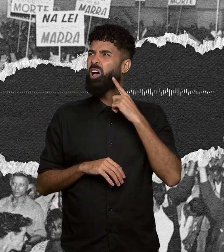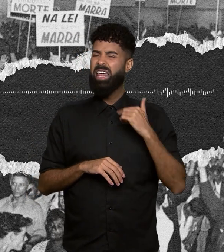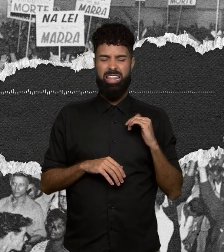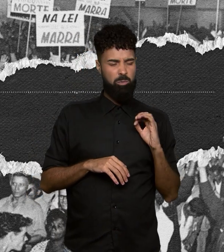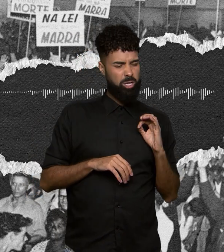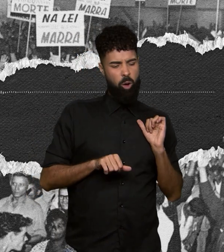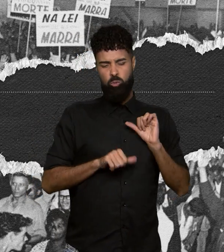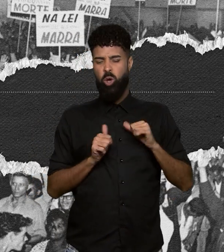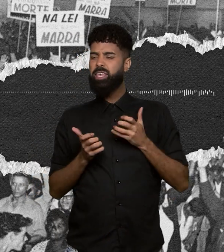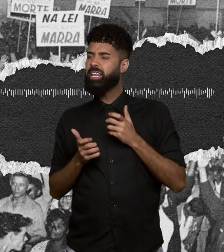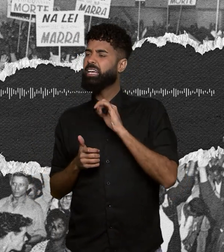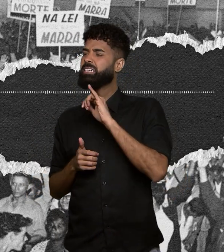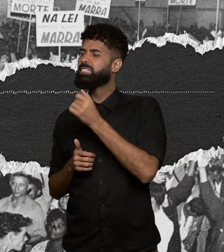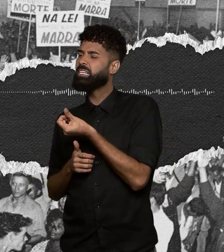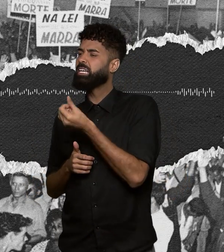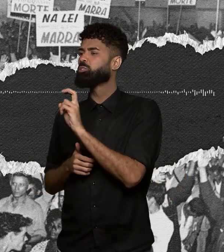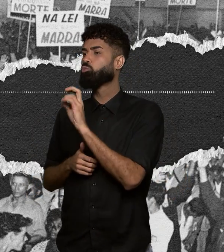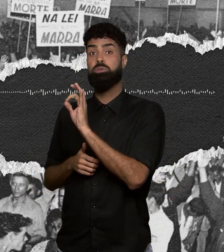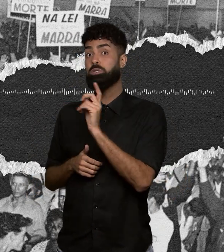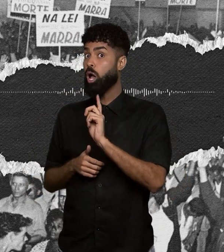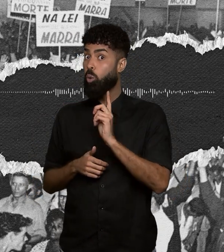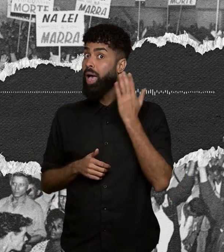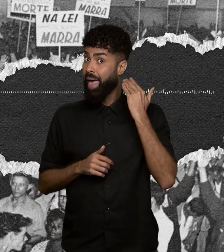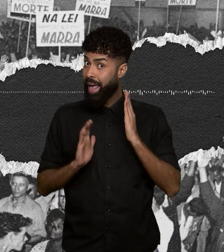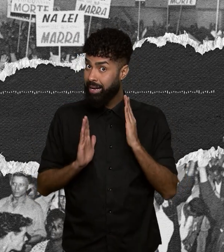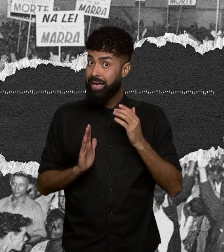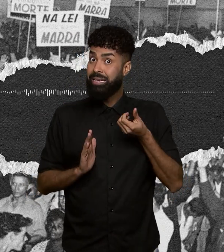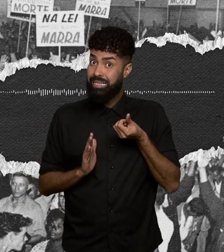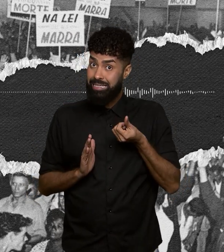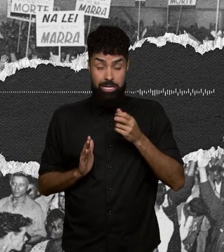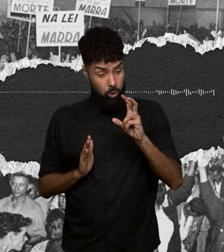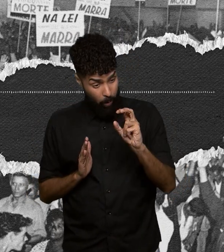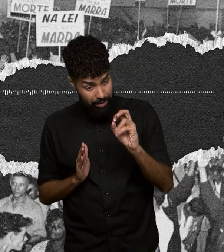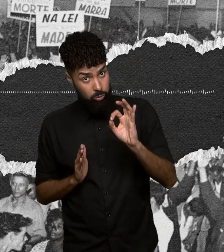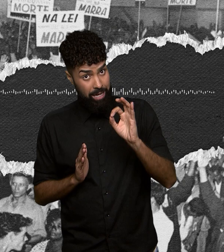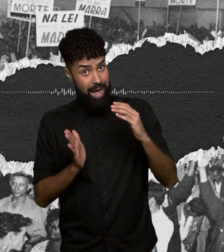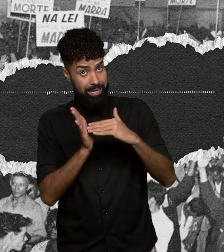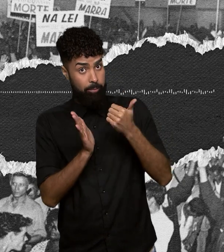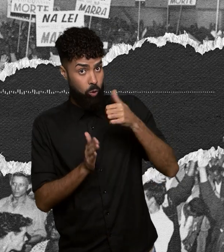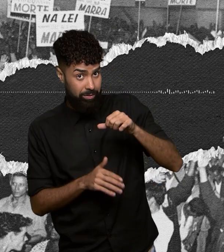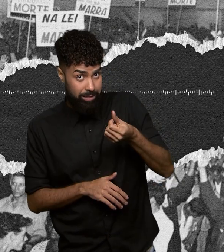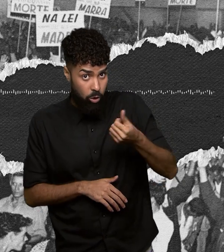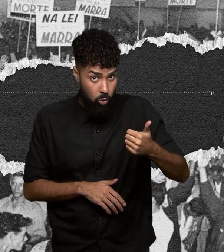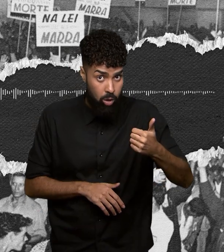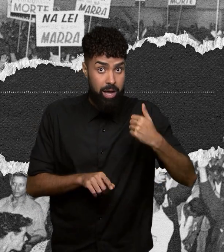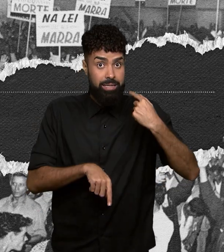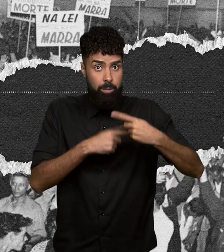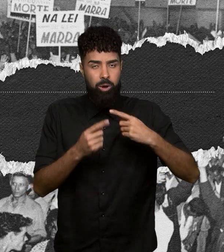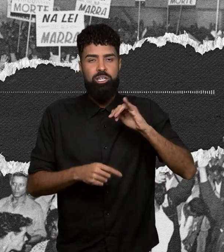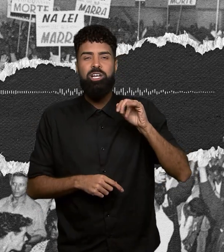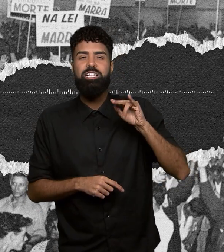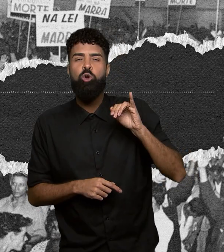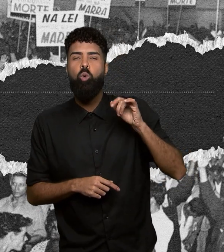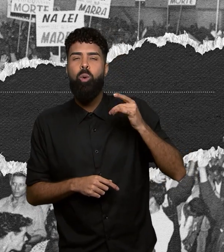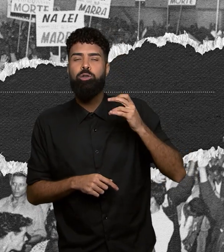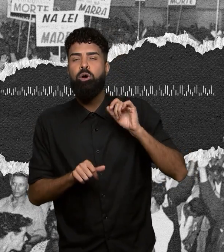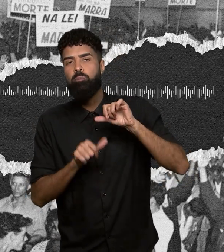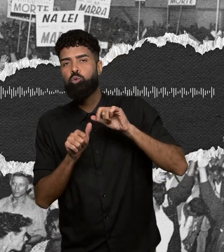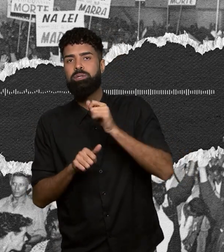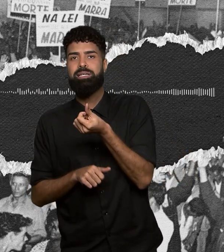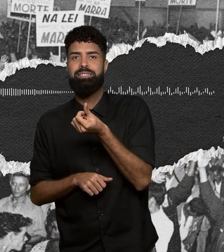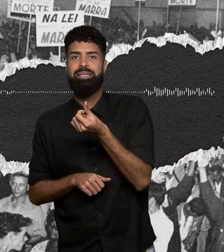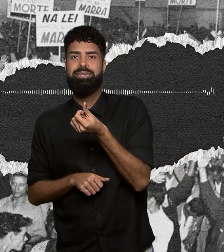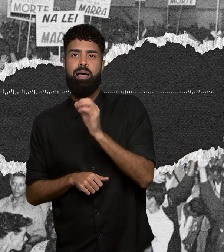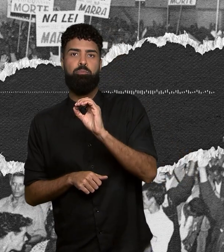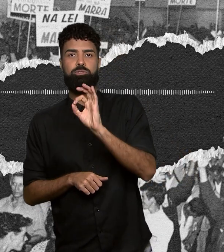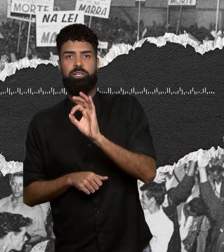65% tá era 50% até 61 depois passou para 60% com Jânio Quadros segundo não